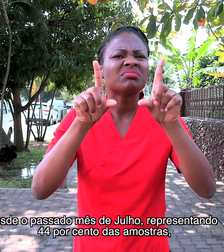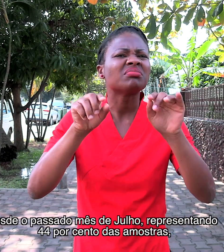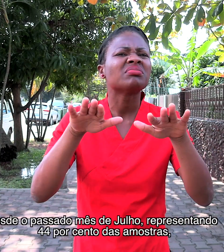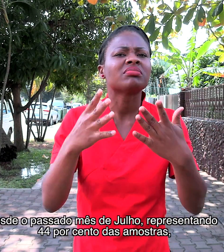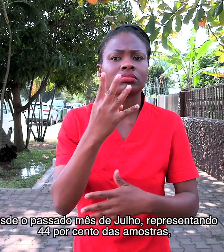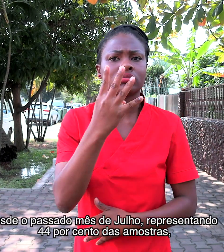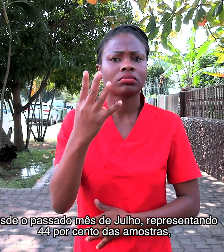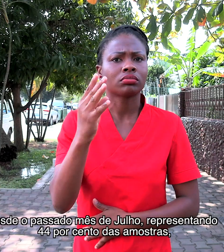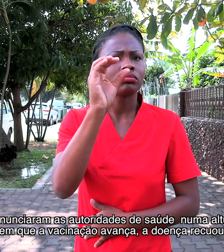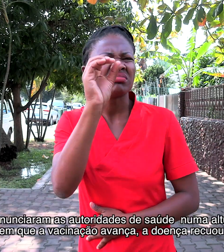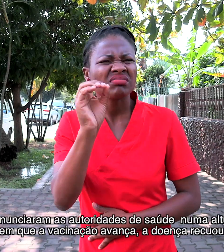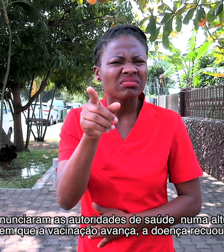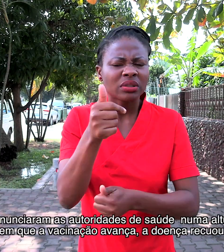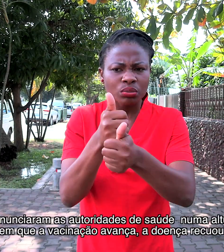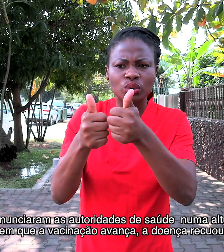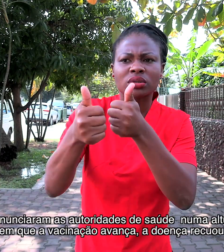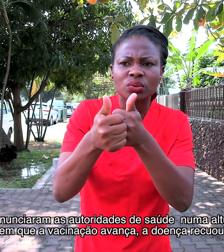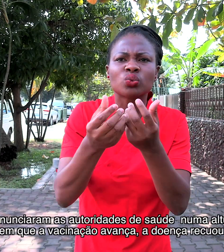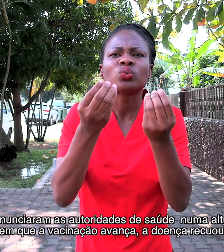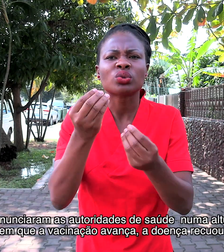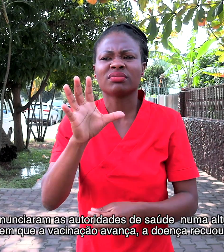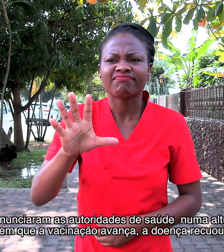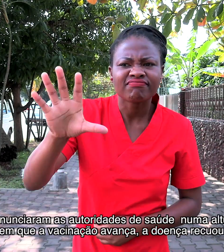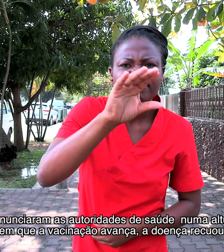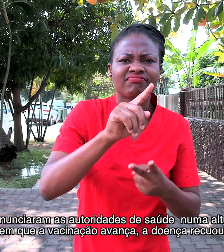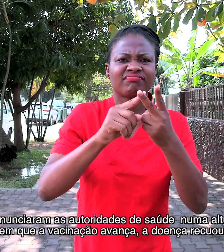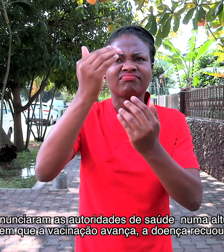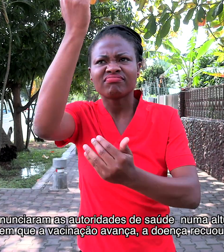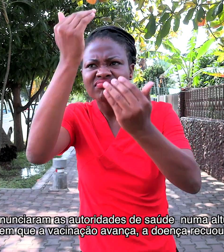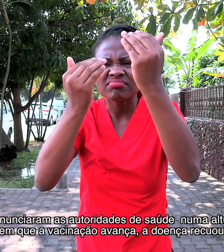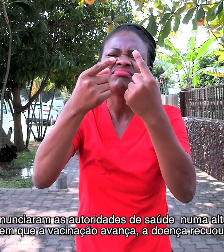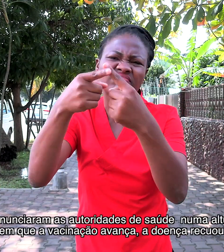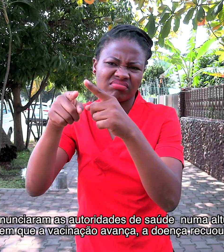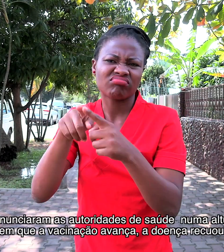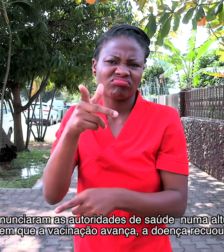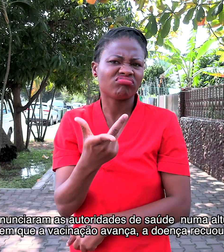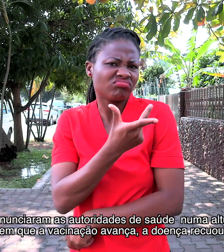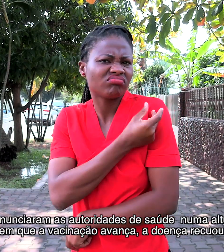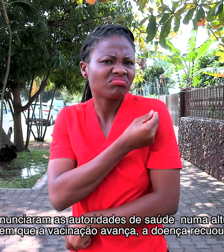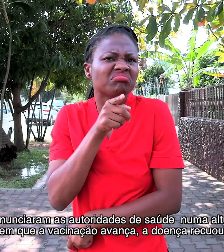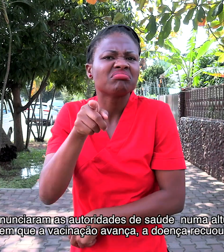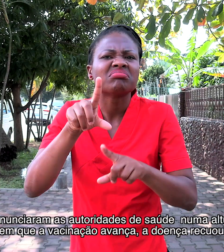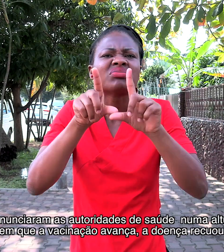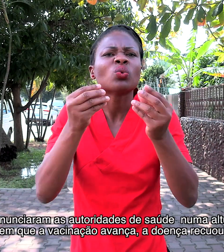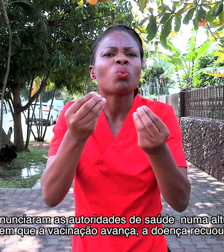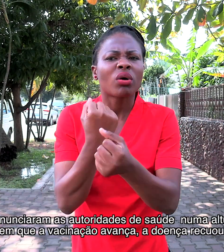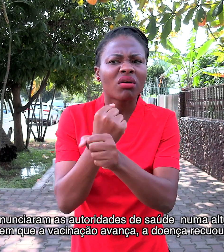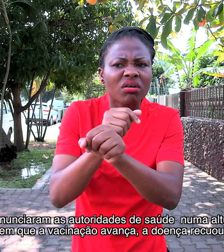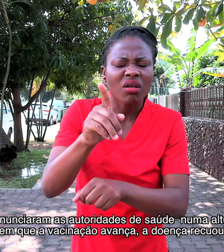% das amostras, anunciaram às autoridades de saúde, numa altura em que a vacinação avança, a doença recuou e o